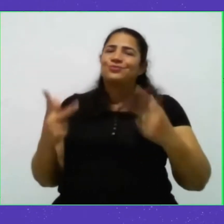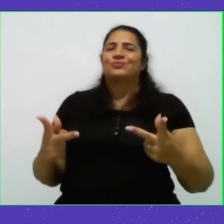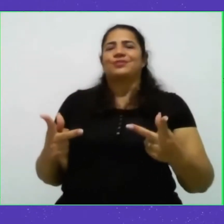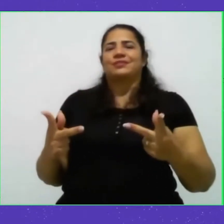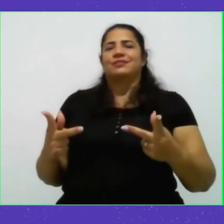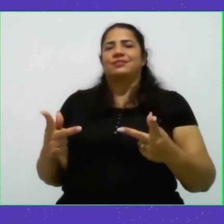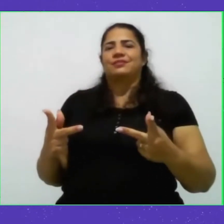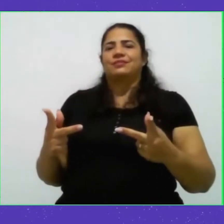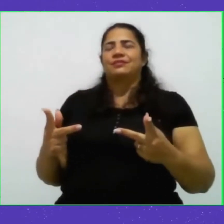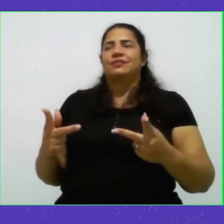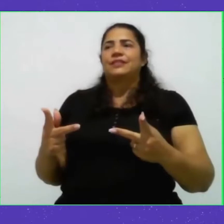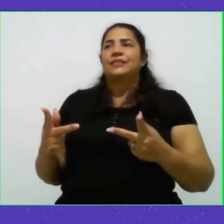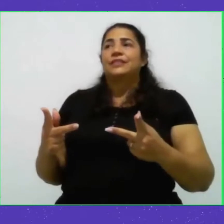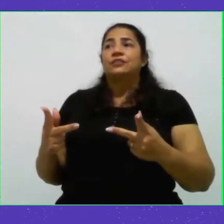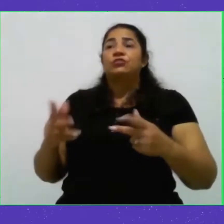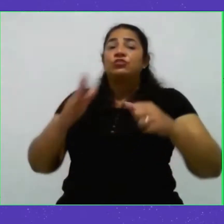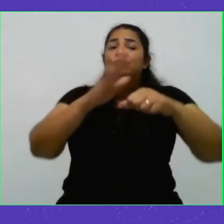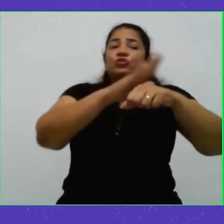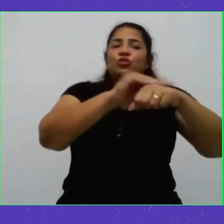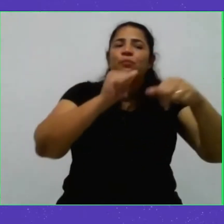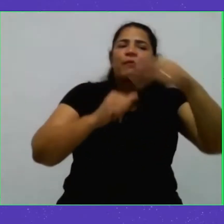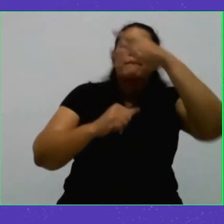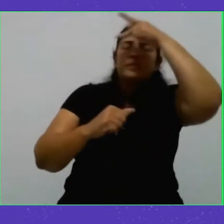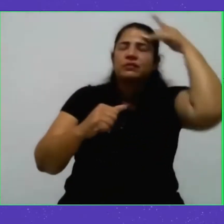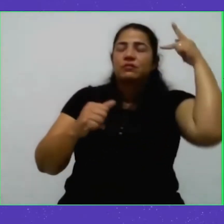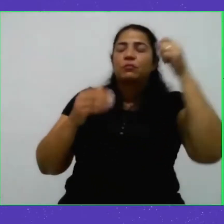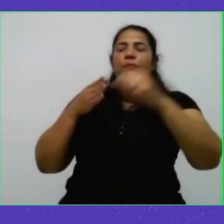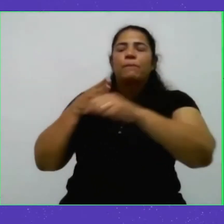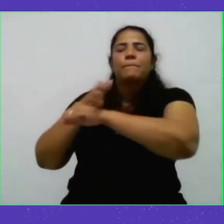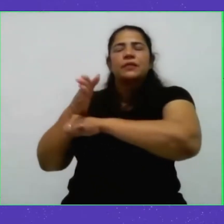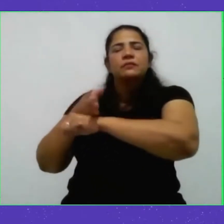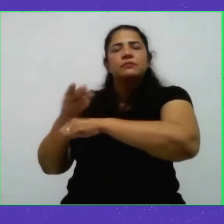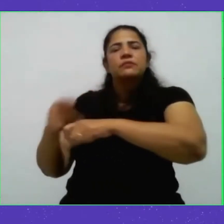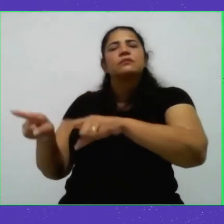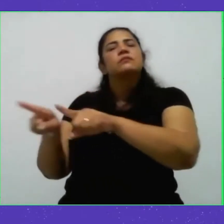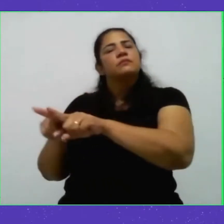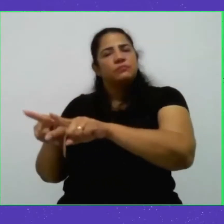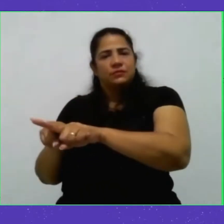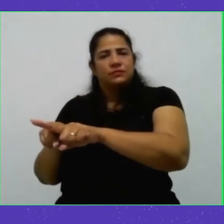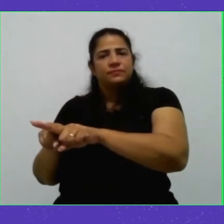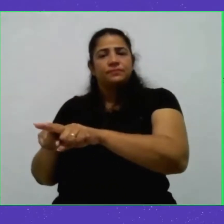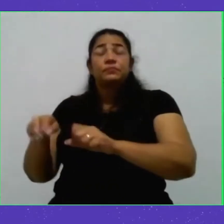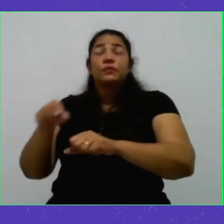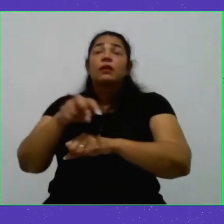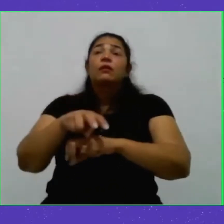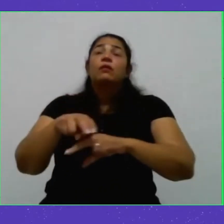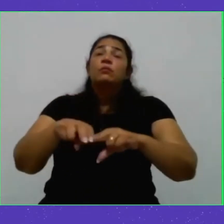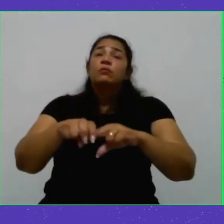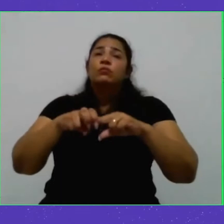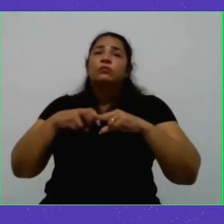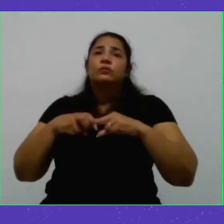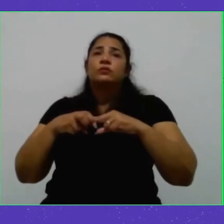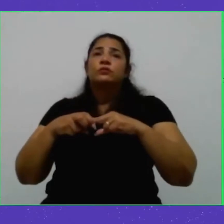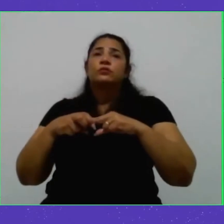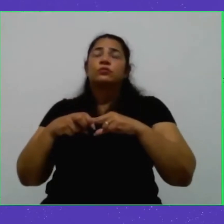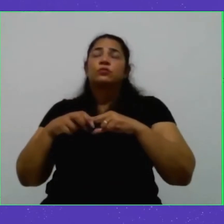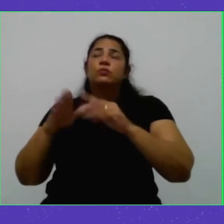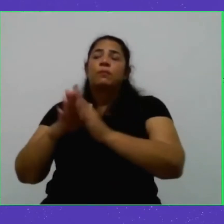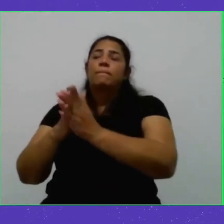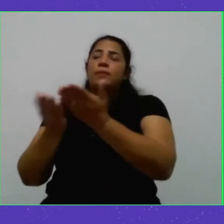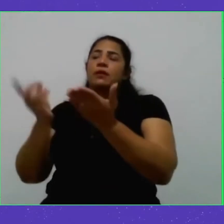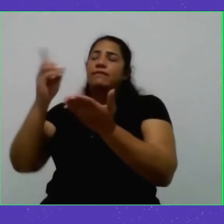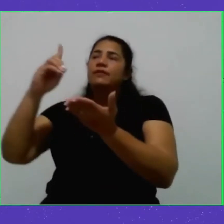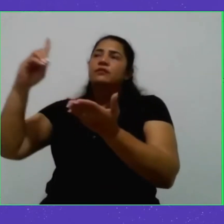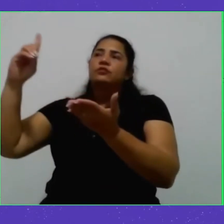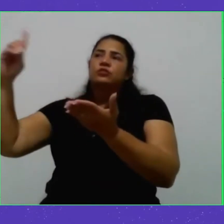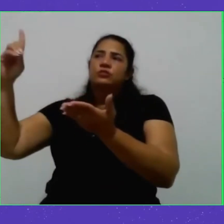outras pessoas nesse ambiente. Por isso que a palavra tem nos ajudado a socorrer os